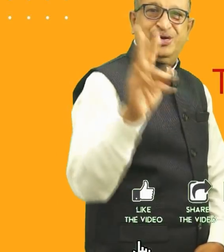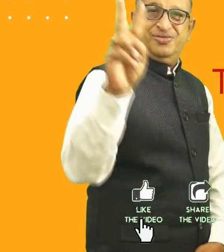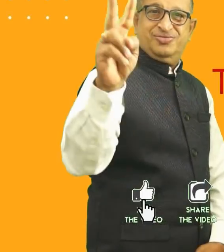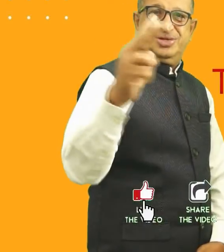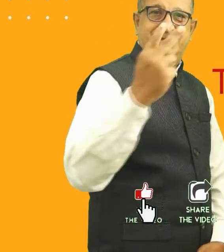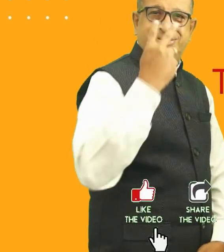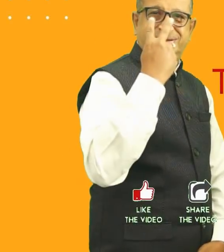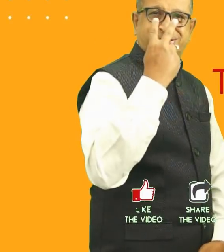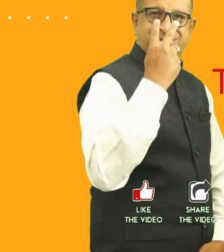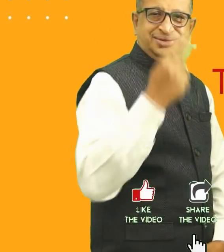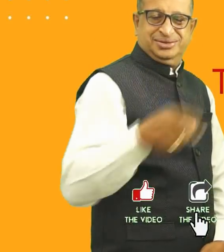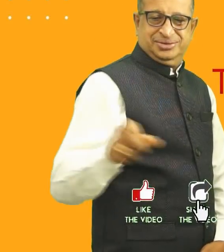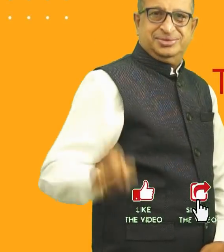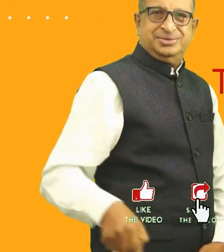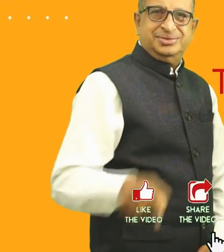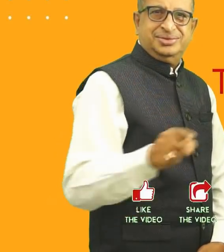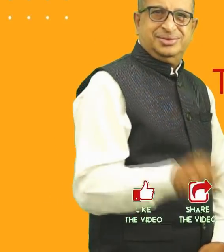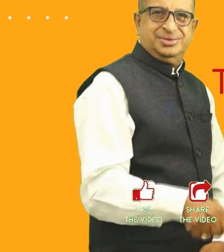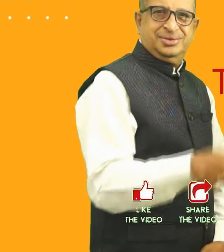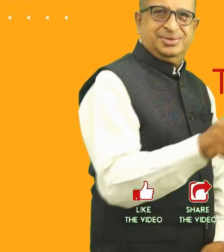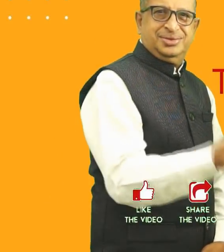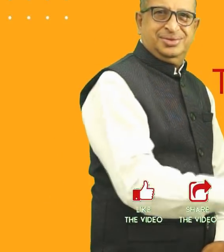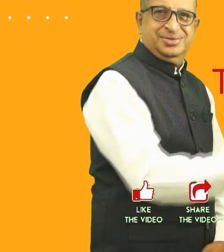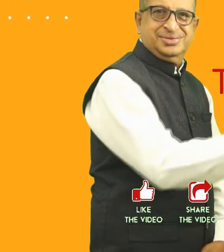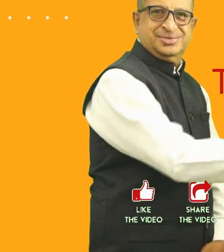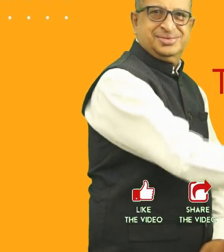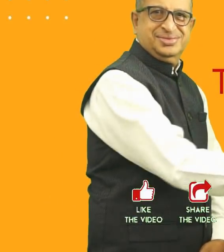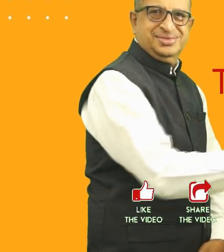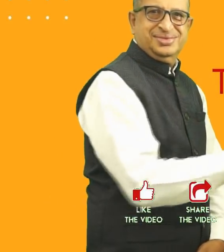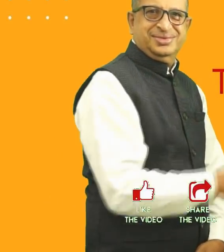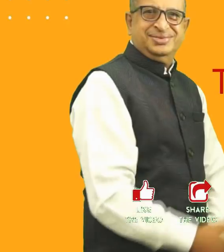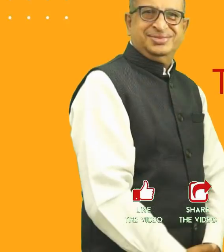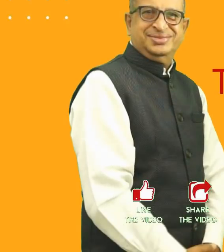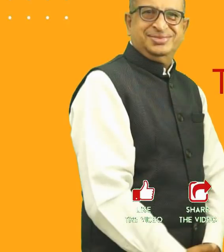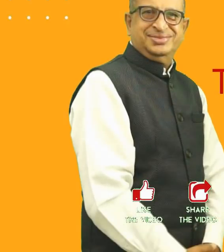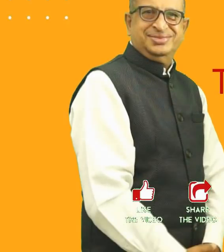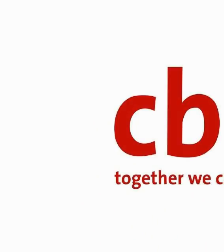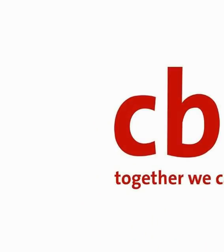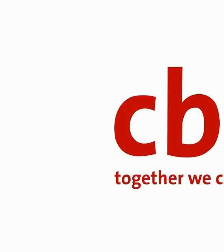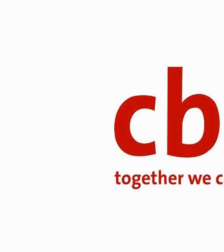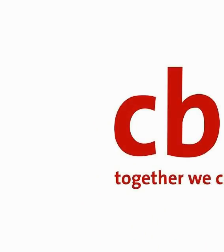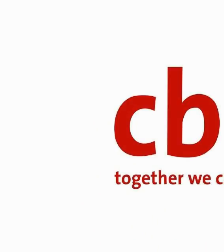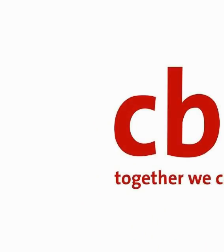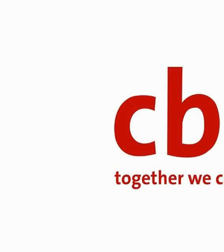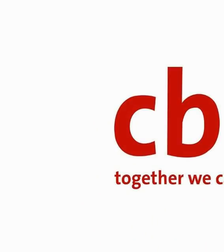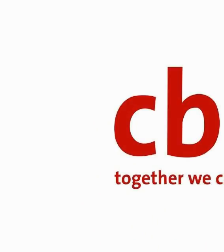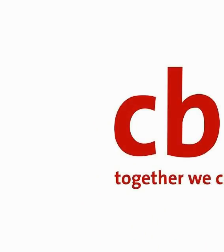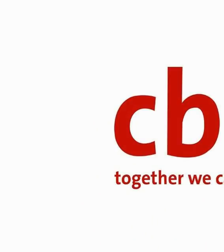लाइक, शेयर, सब्सक्राइब एंड गेट नोटिफिकेशन।